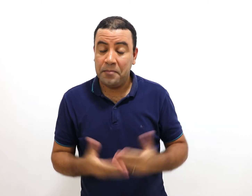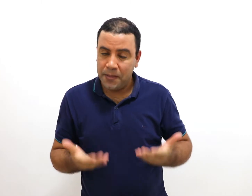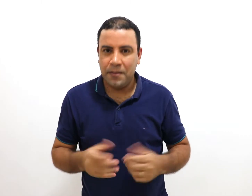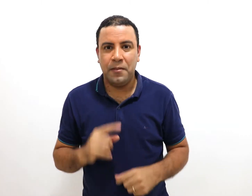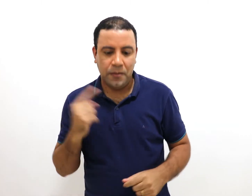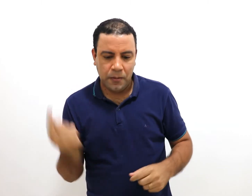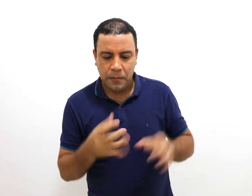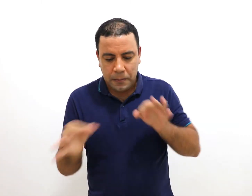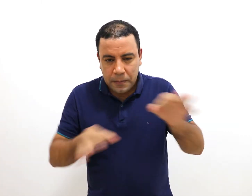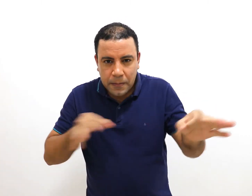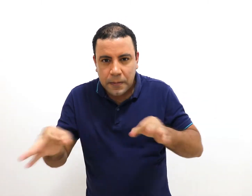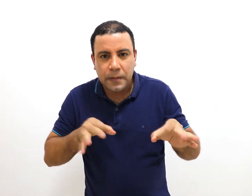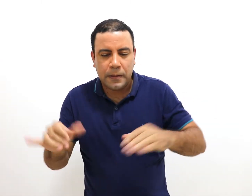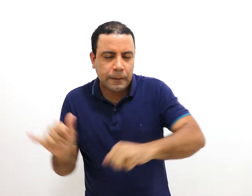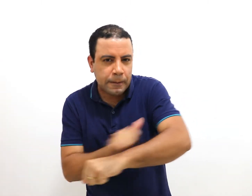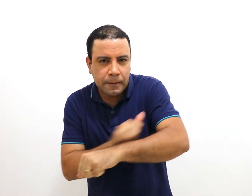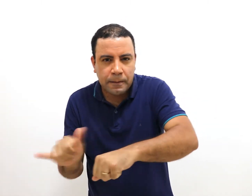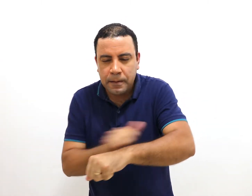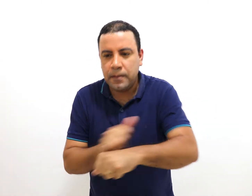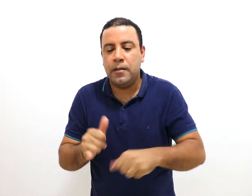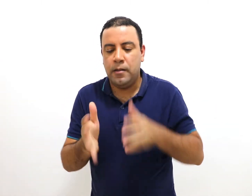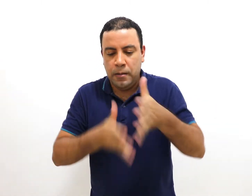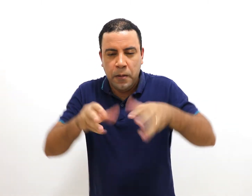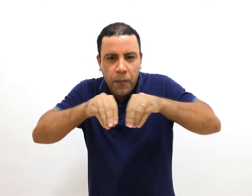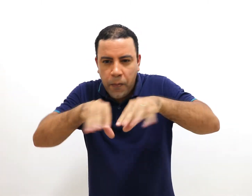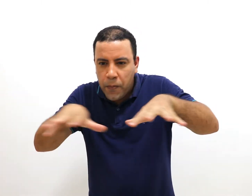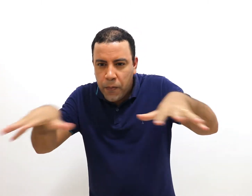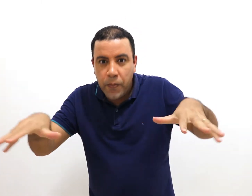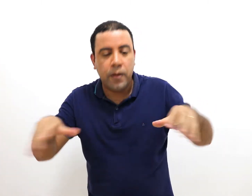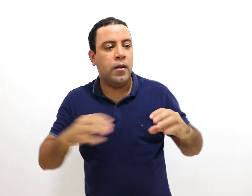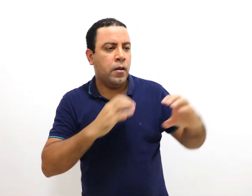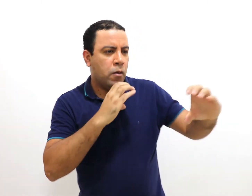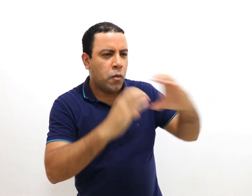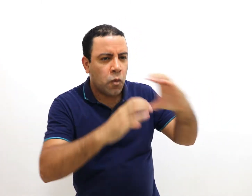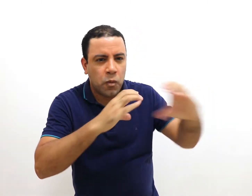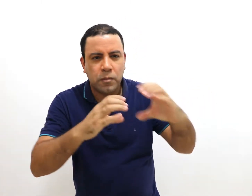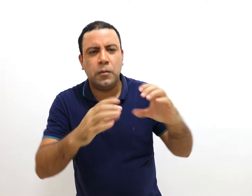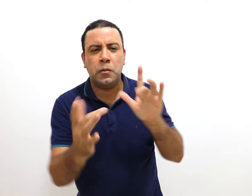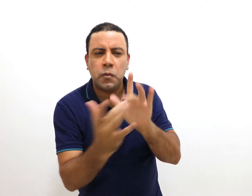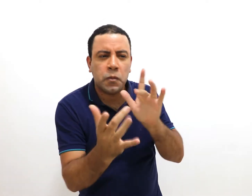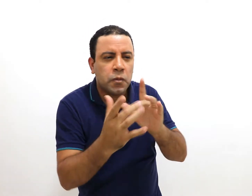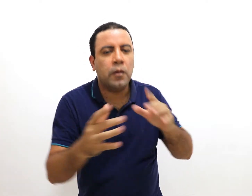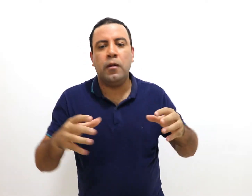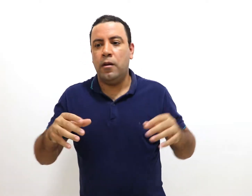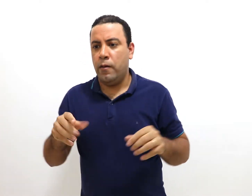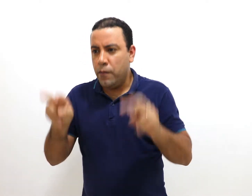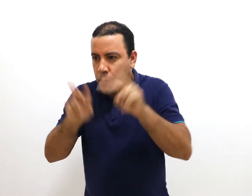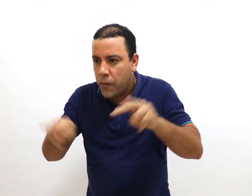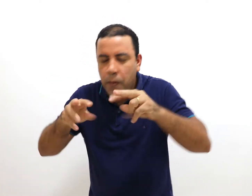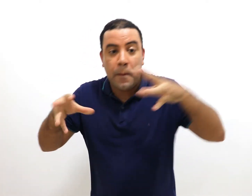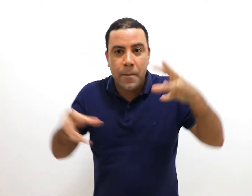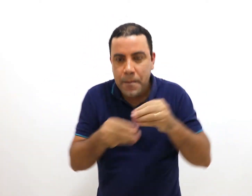Dessa forma, criamos estratégias de abrangência e completude